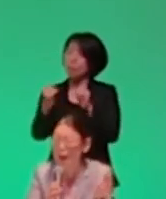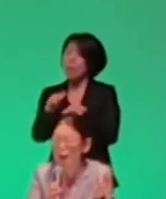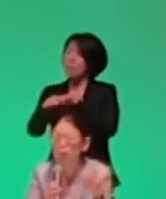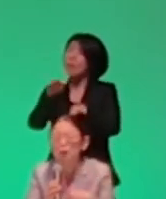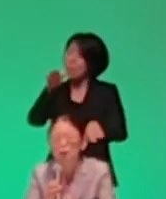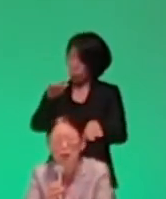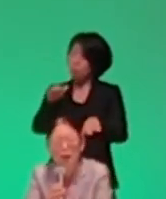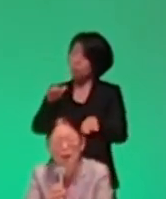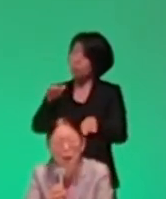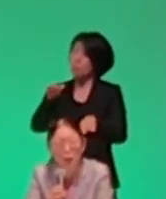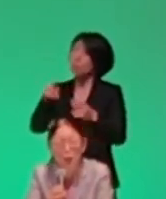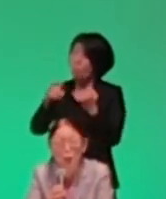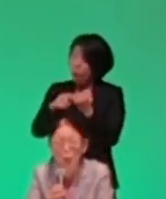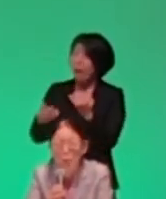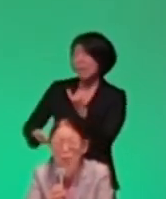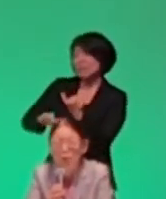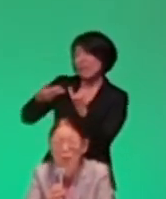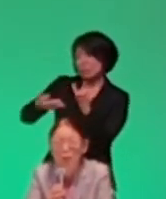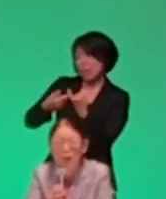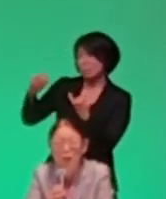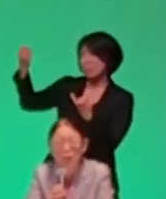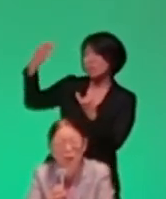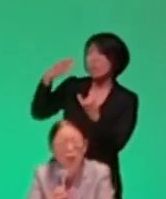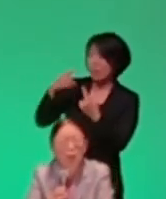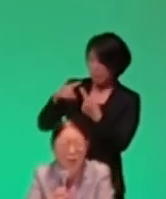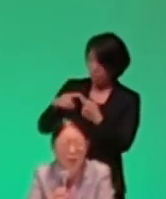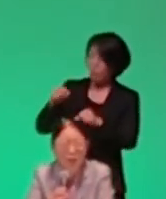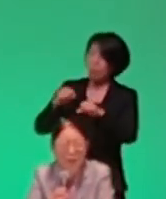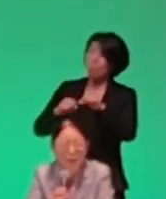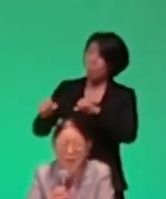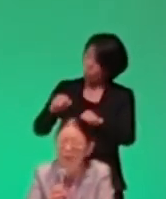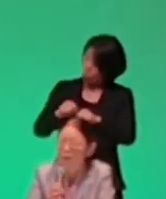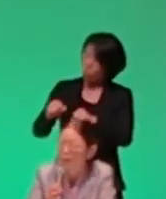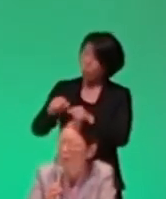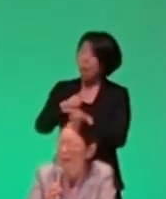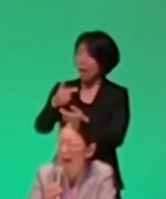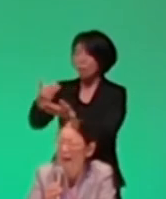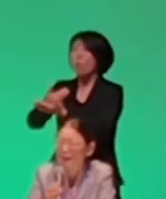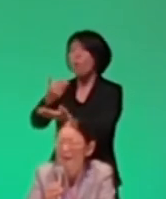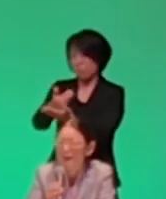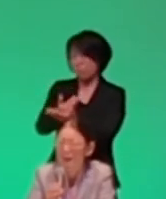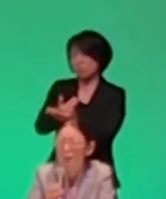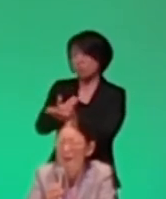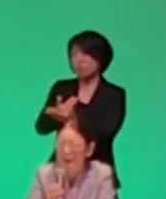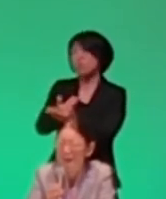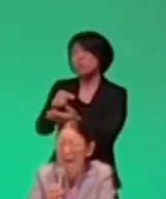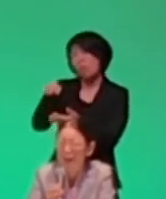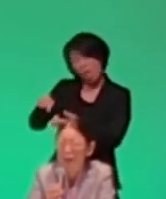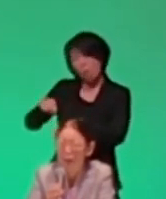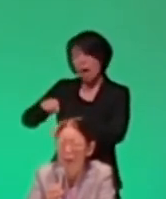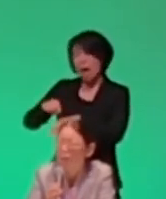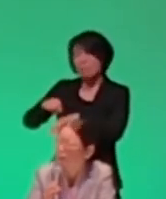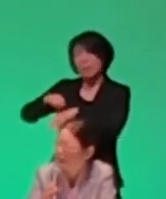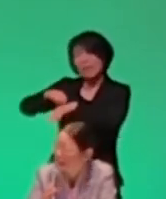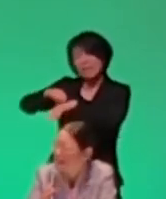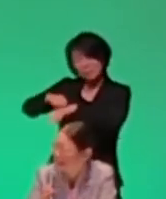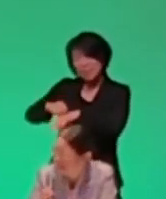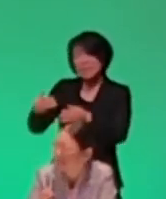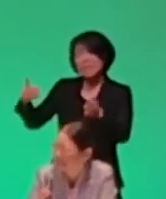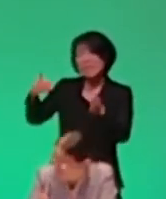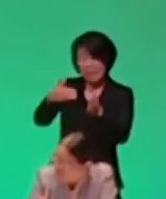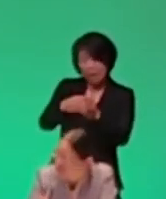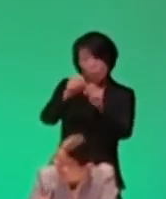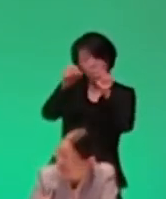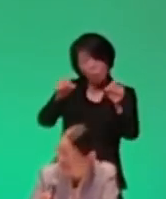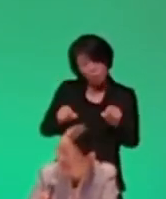セクシャルハラスメントみたいな、そういうものがやっぱり残ってって、ここはやっぱりまだ厳しい最後の関門かなっ